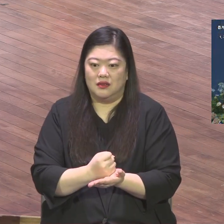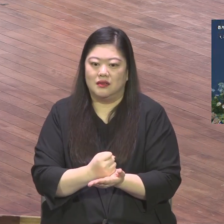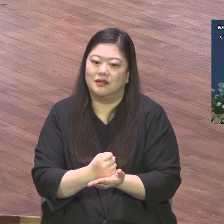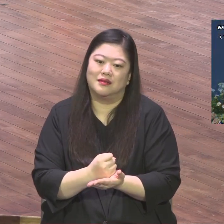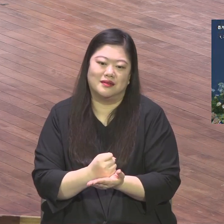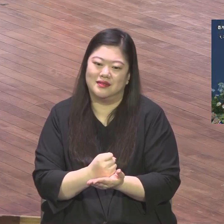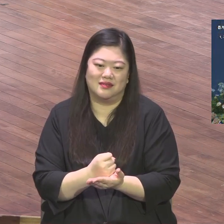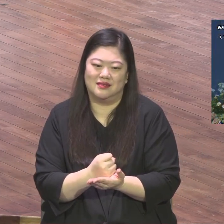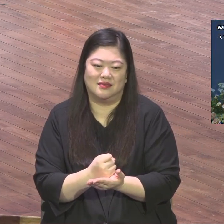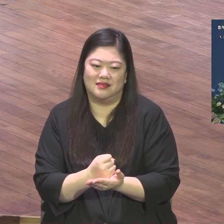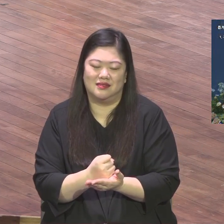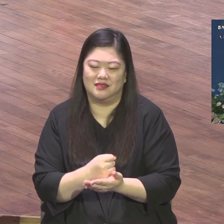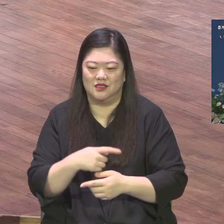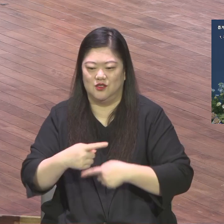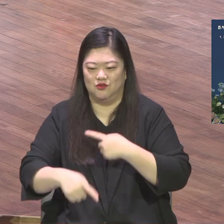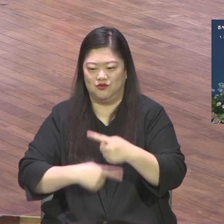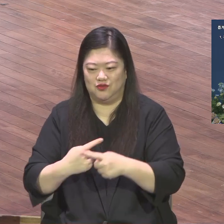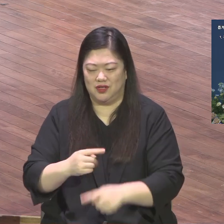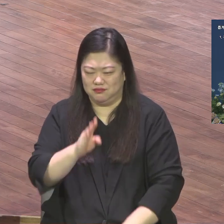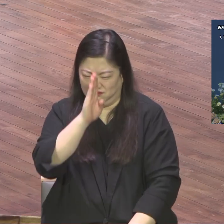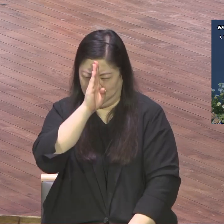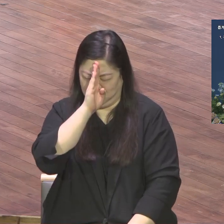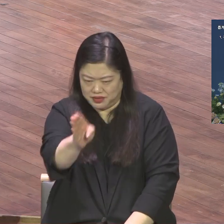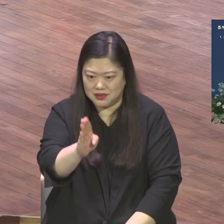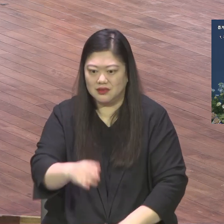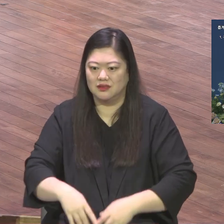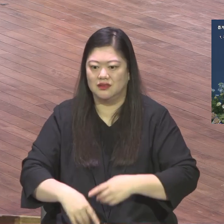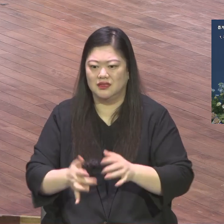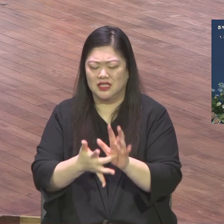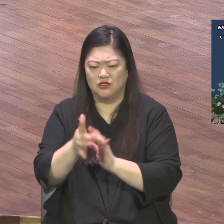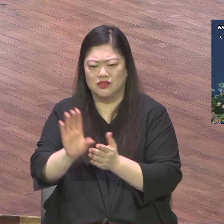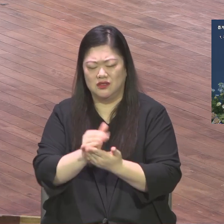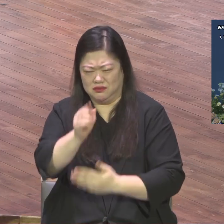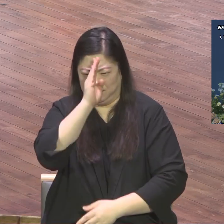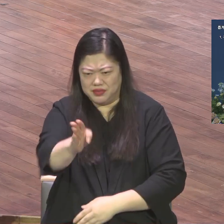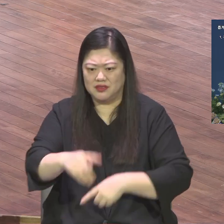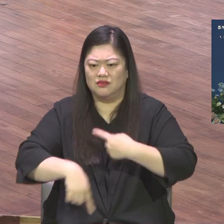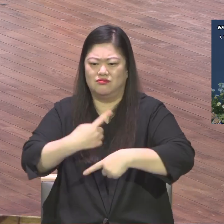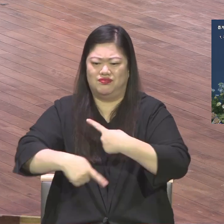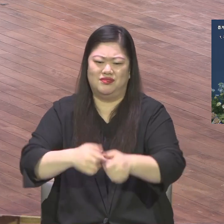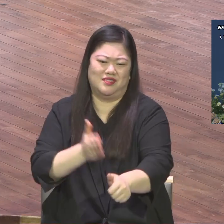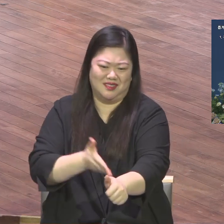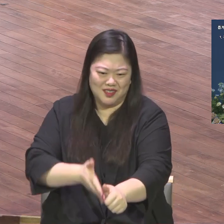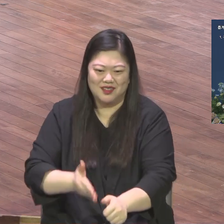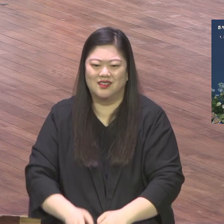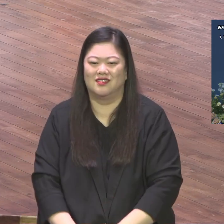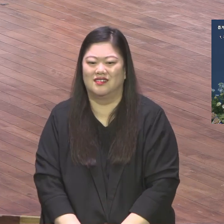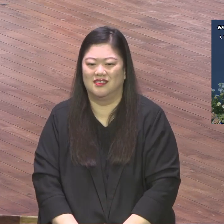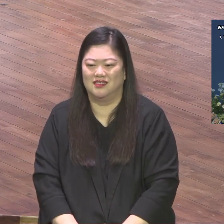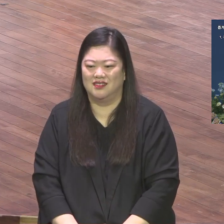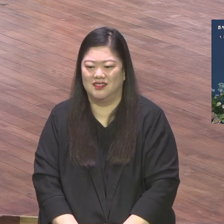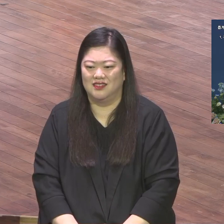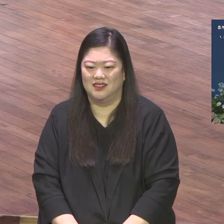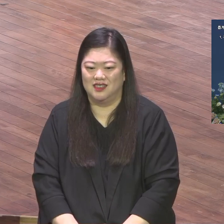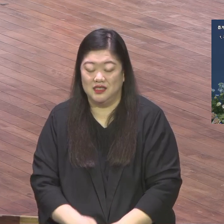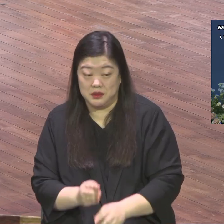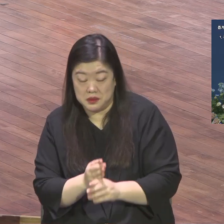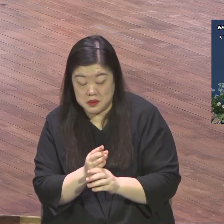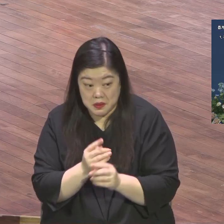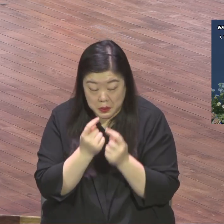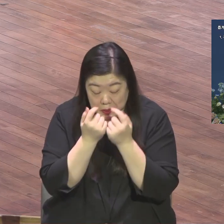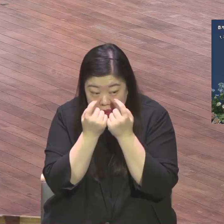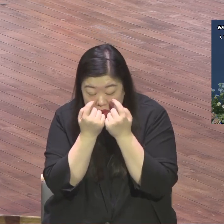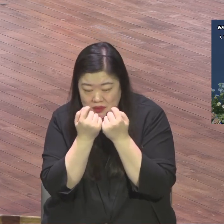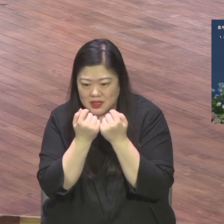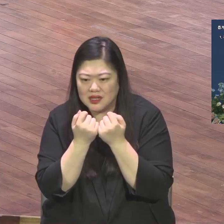아멘. 그러니까 담대하게 하잖아요. 담대하게. 이 베드로는요 성령이 주신 지혜로 대자상이 노린 질문의